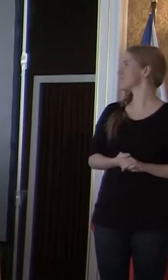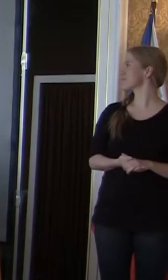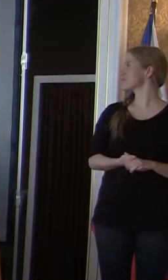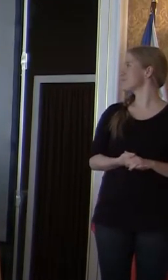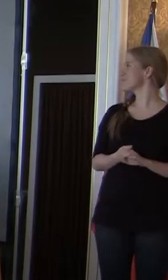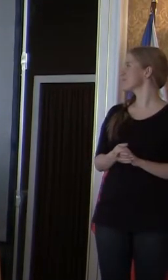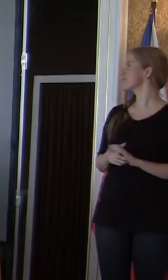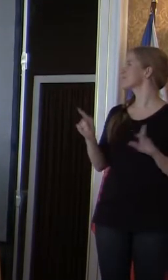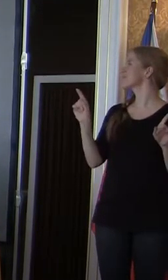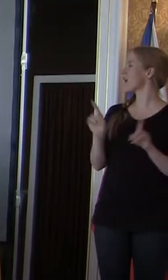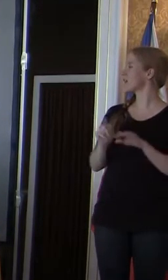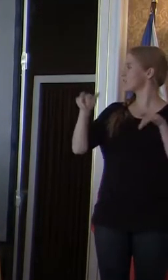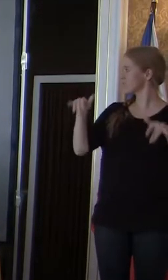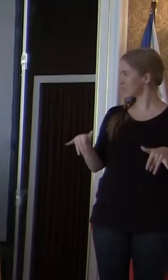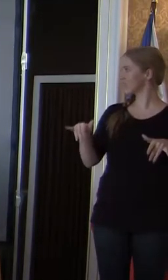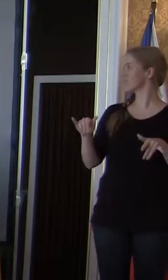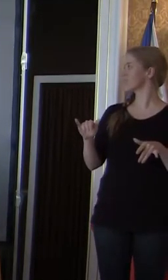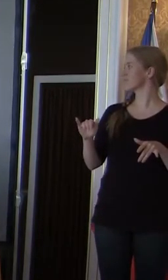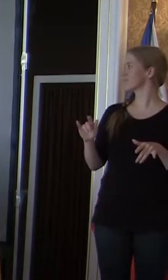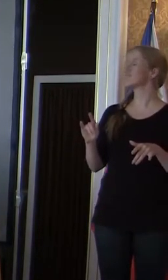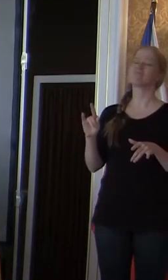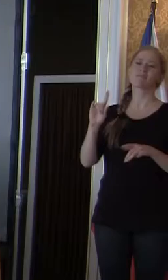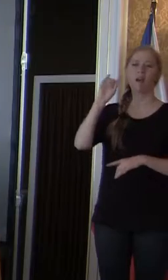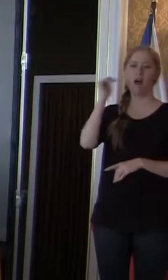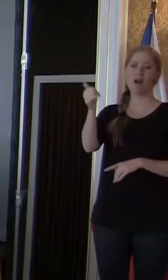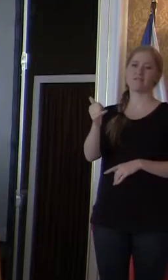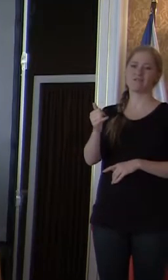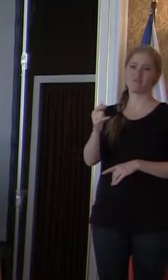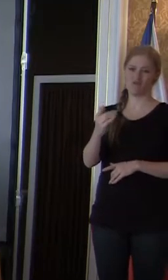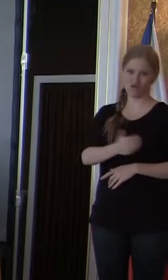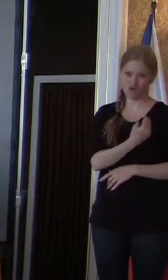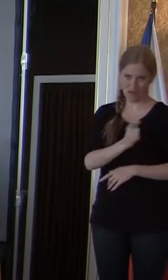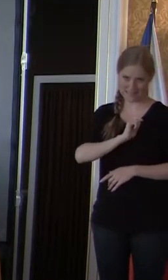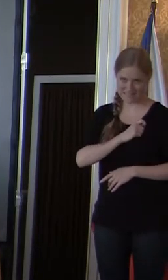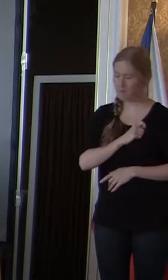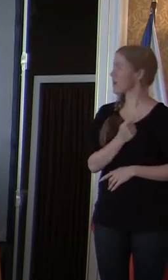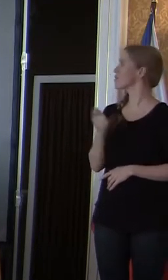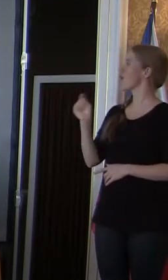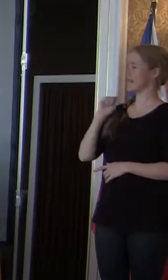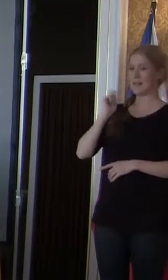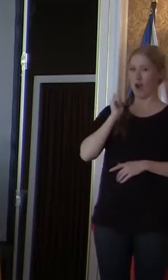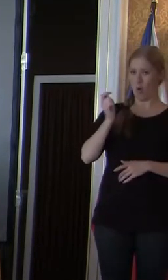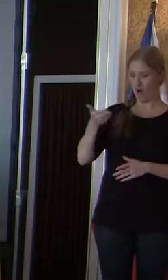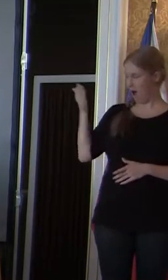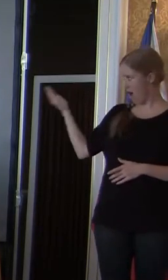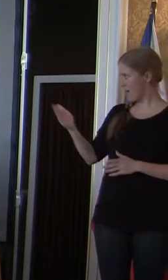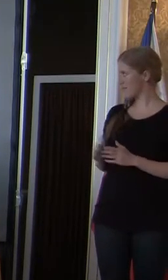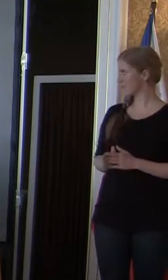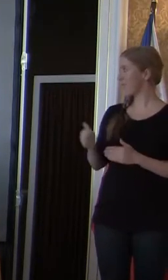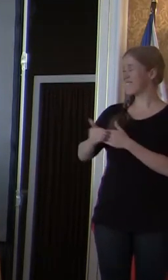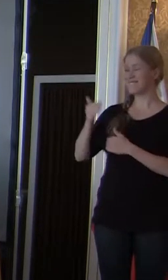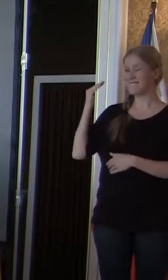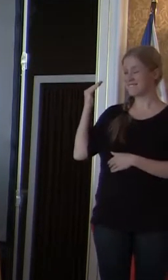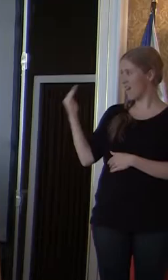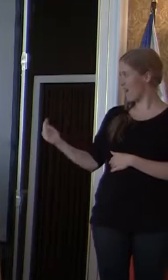Také je zde ústřední školní inspektor České školní inspekce, pan Tomáš Zatloukal. Vedle něj sedí viceprezident